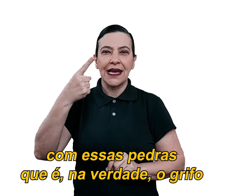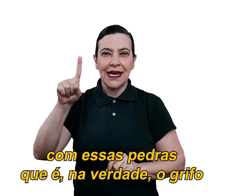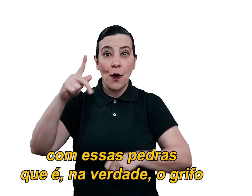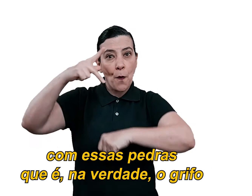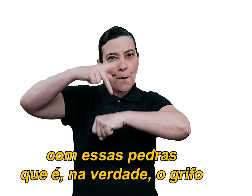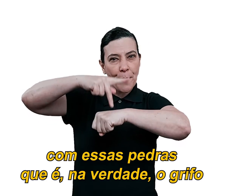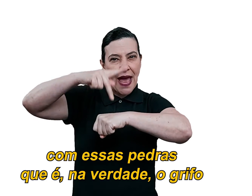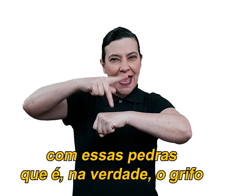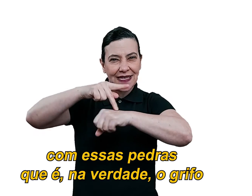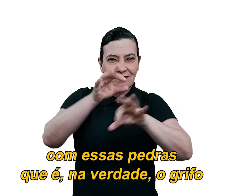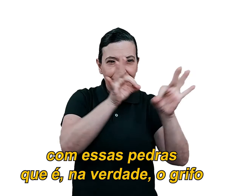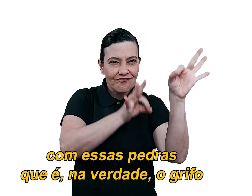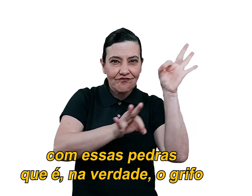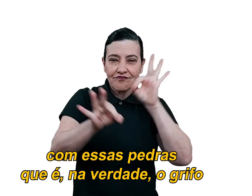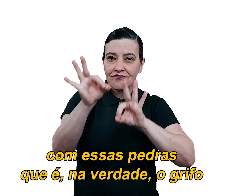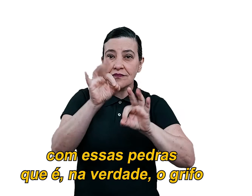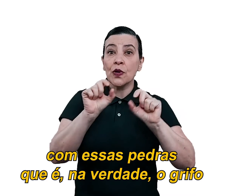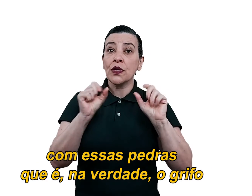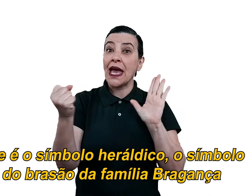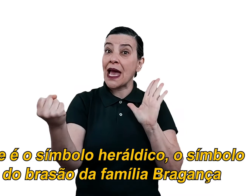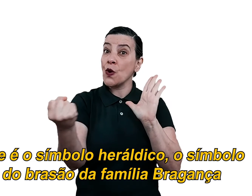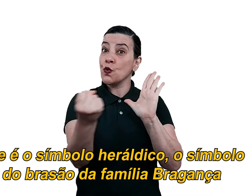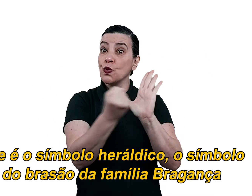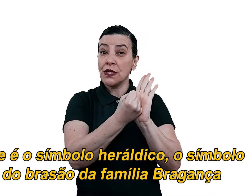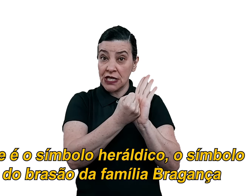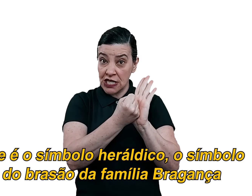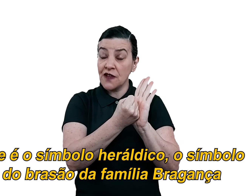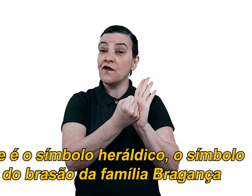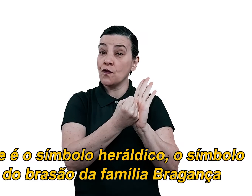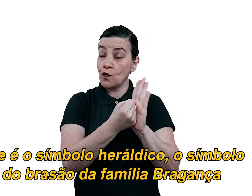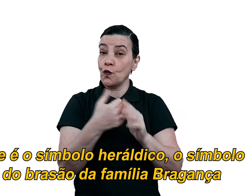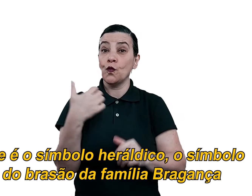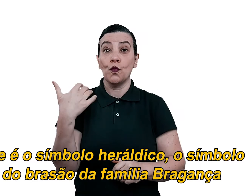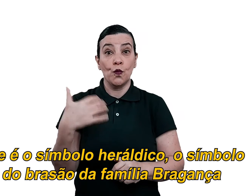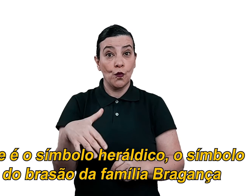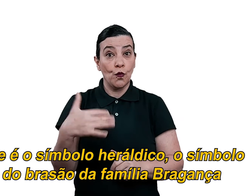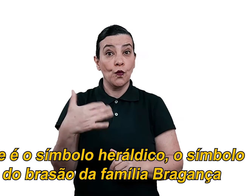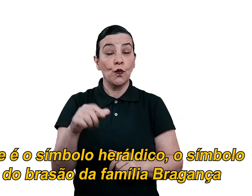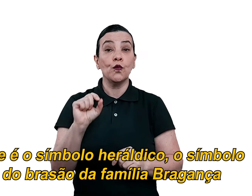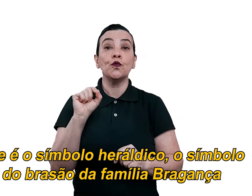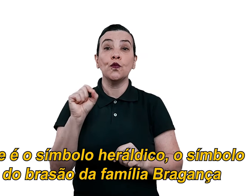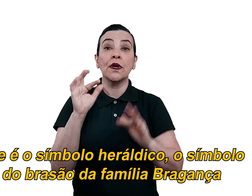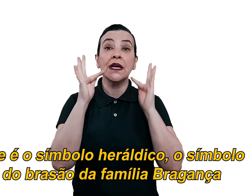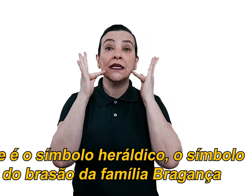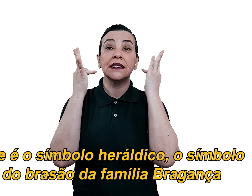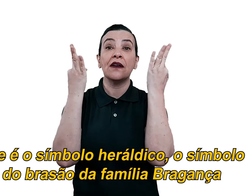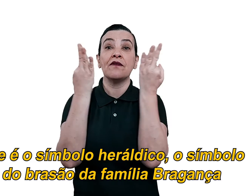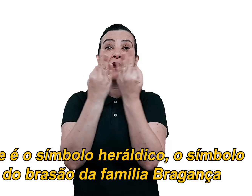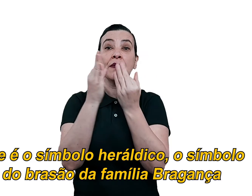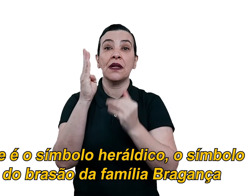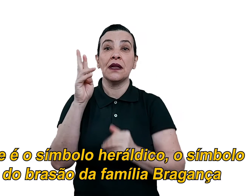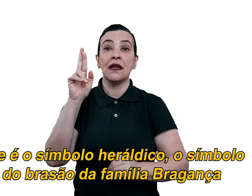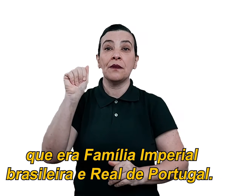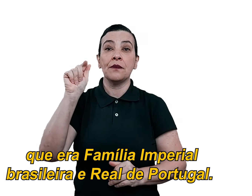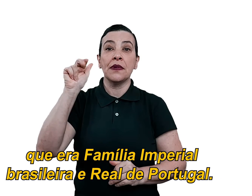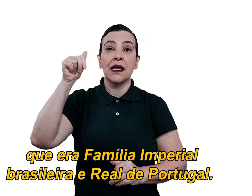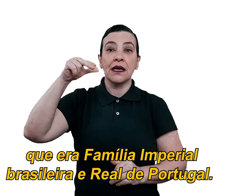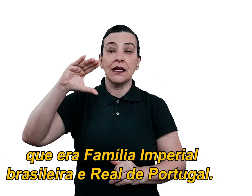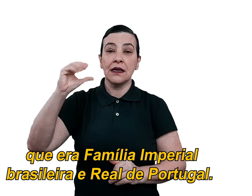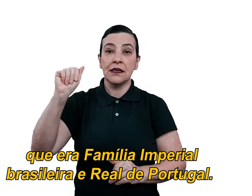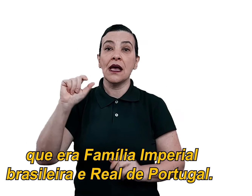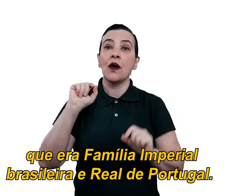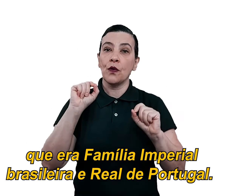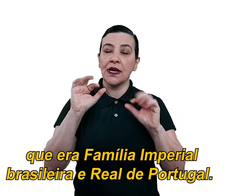essas pedras, que é, na verdade, o grifo, que é o símbolo heráldico, né, o símbolo do brasão da família Bragança, que era a